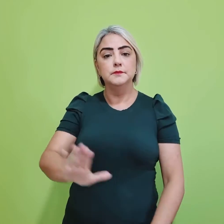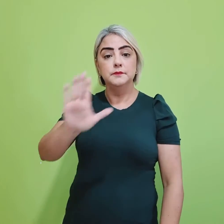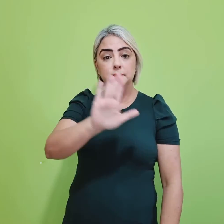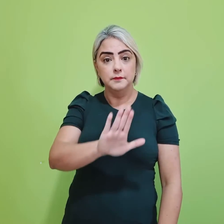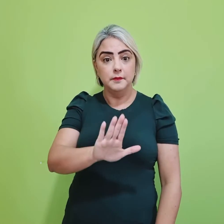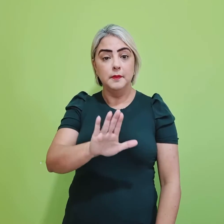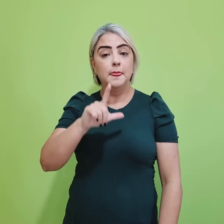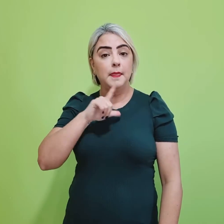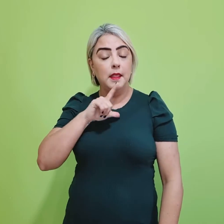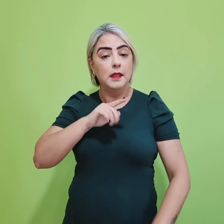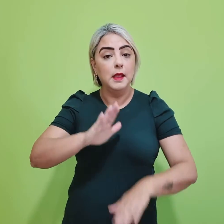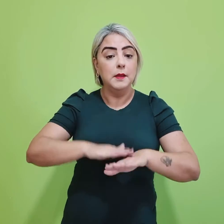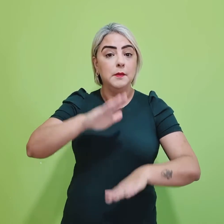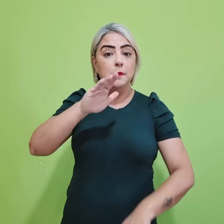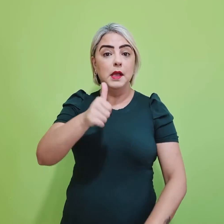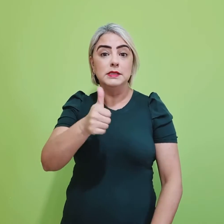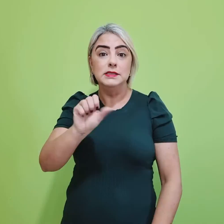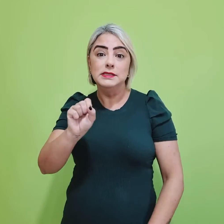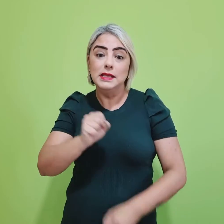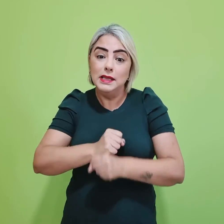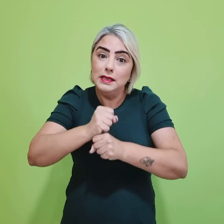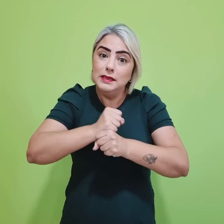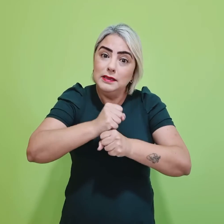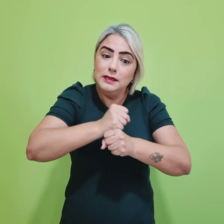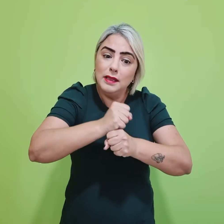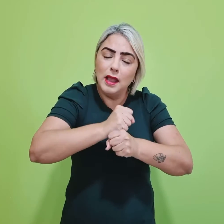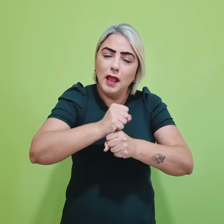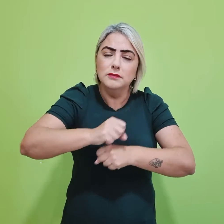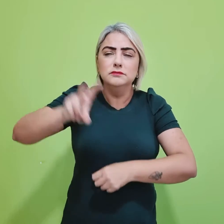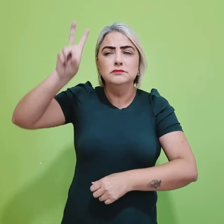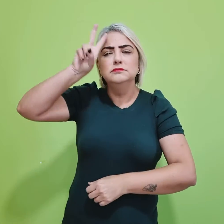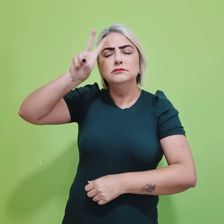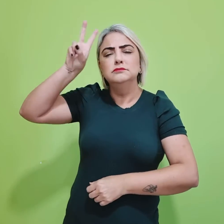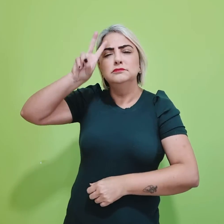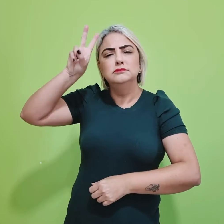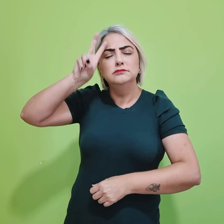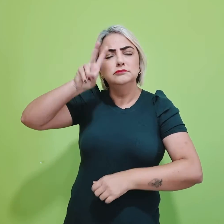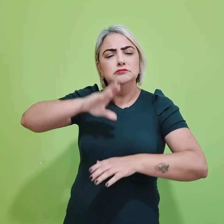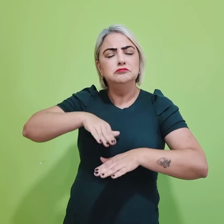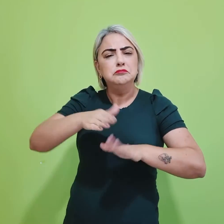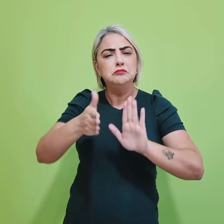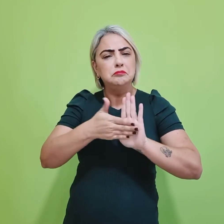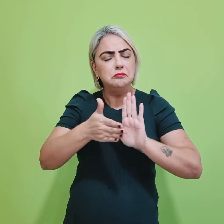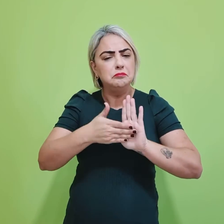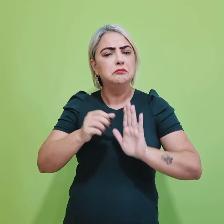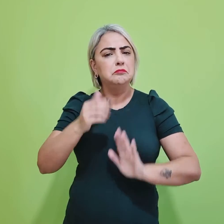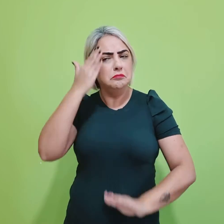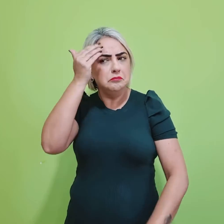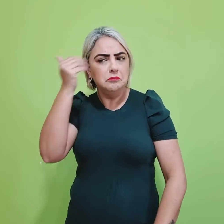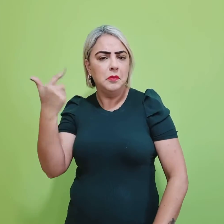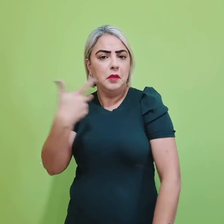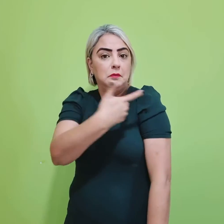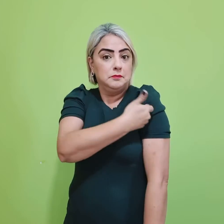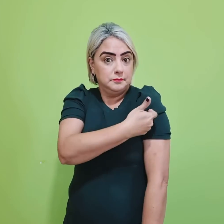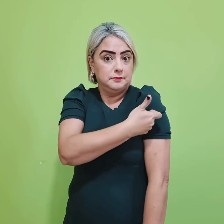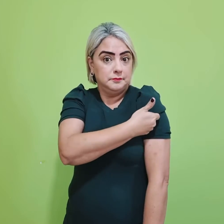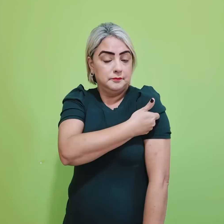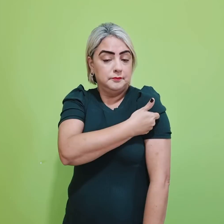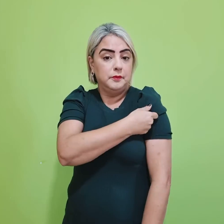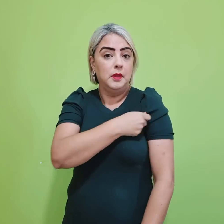nacionais, e tenha mais de 100 anos de um histórico de campanhas bem-sucedidas de vacinação,